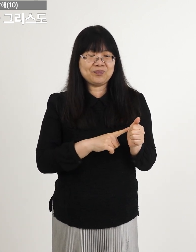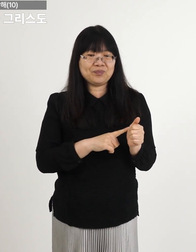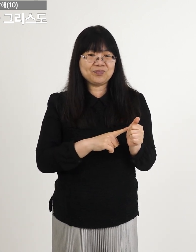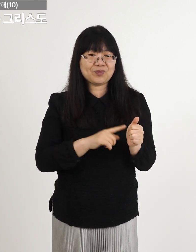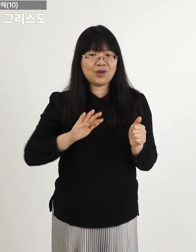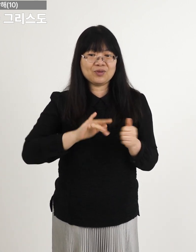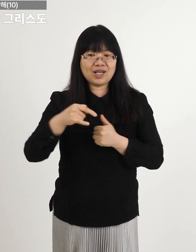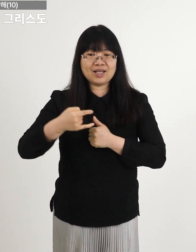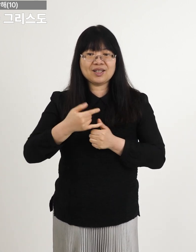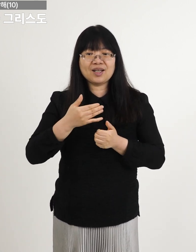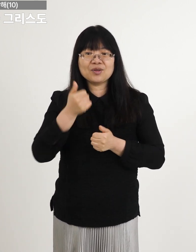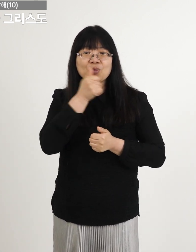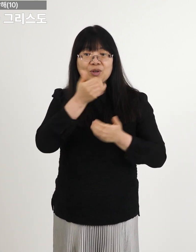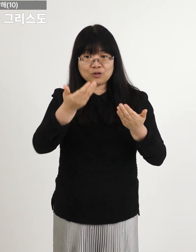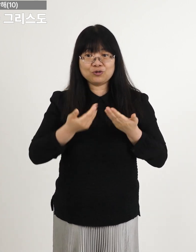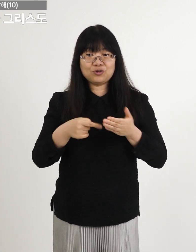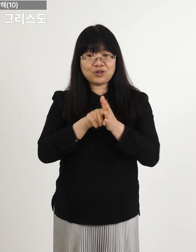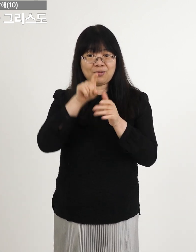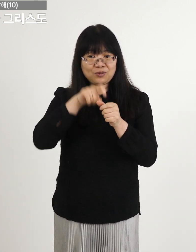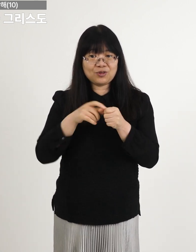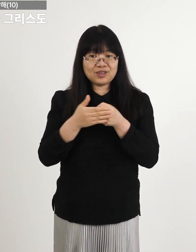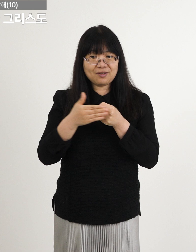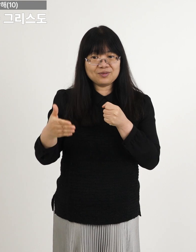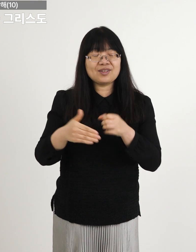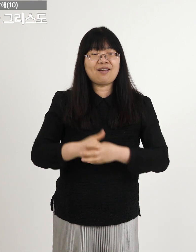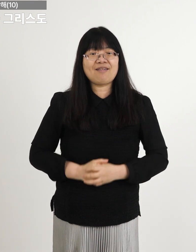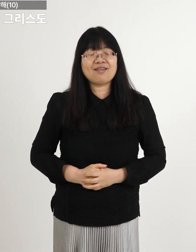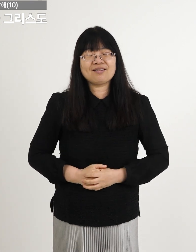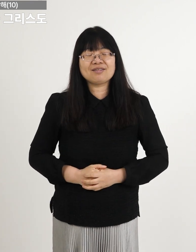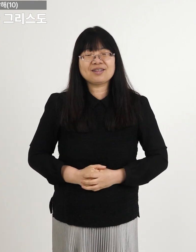우리에게 소개하기 위해서. 이것이